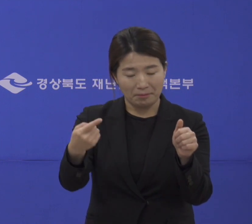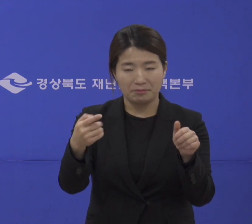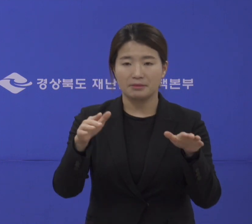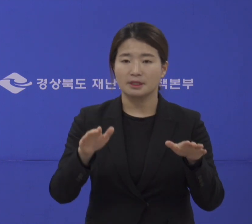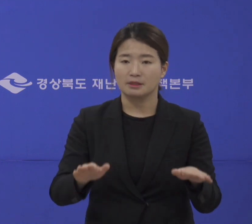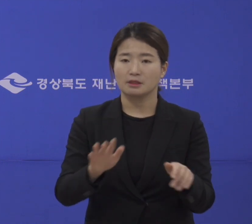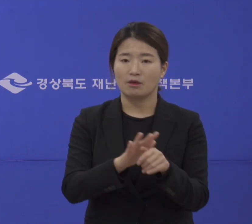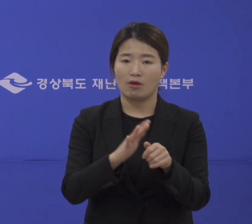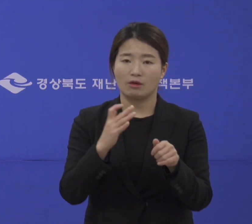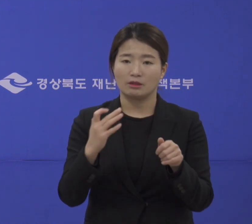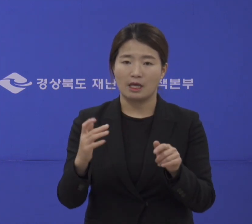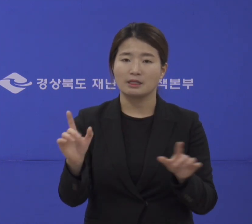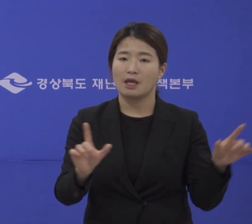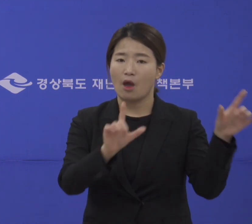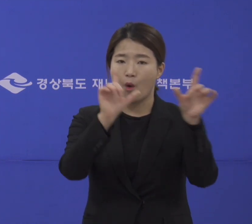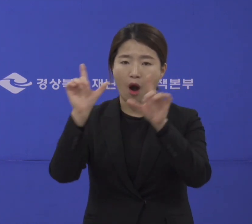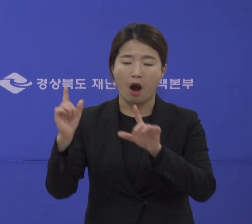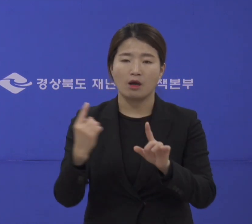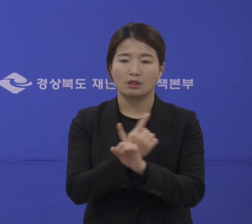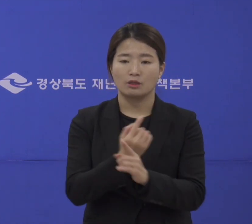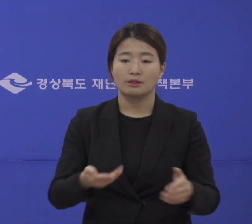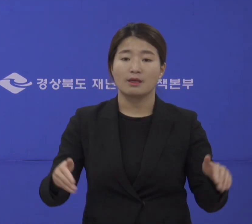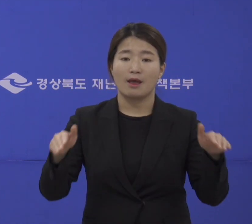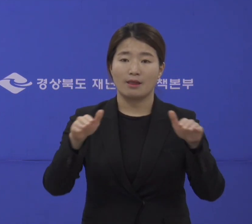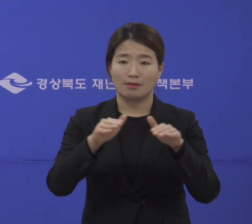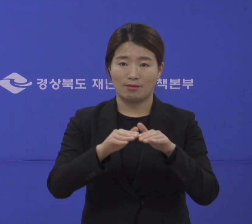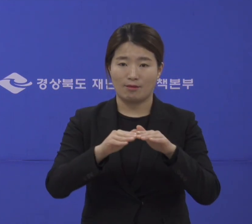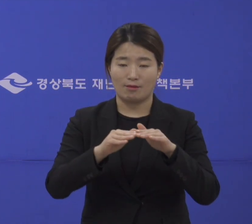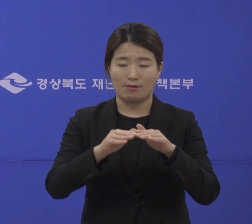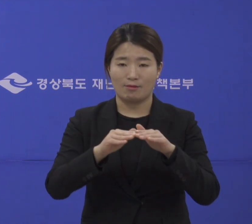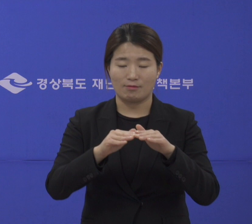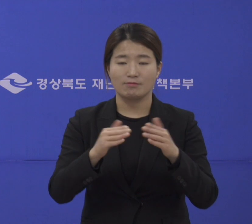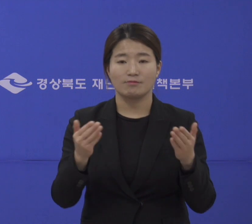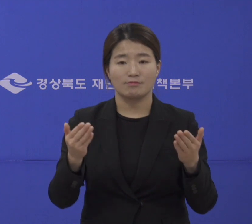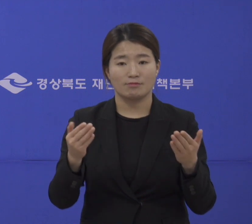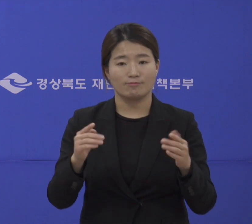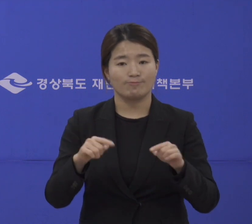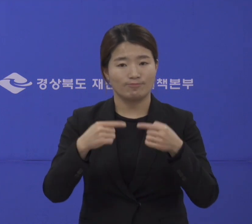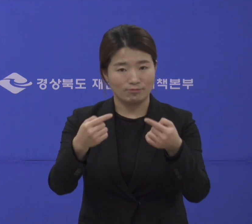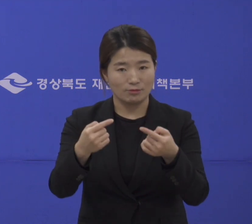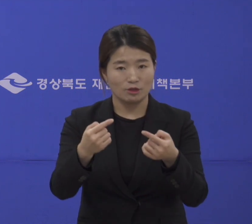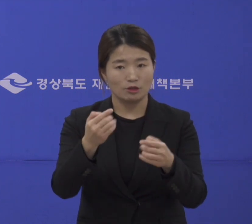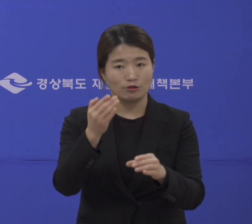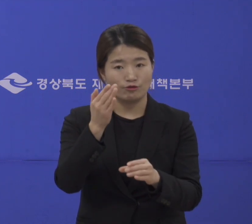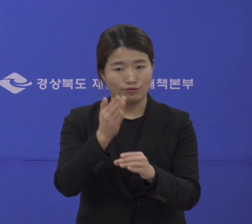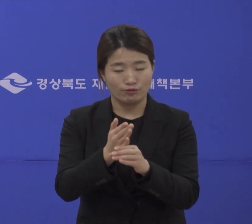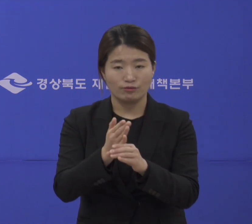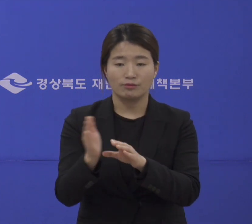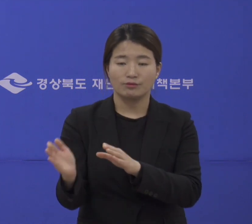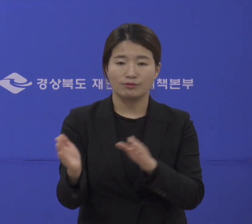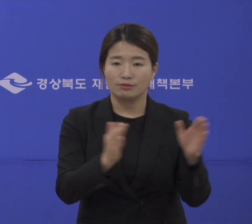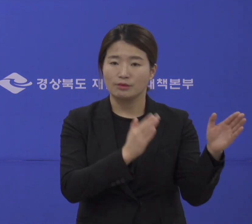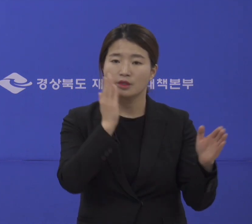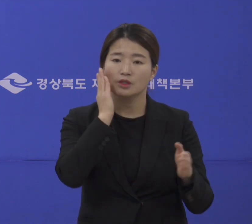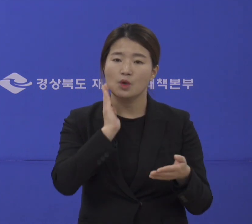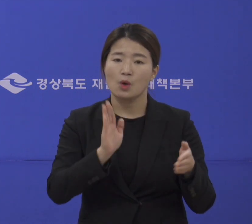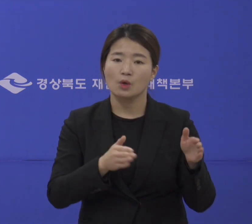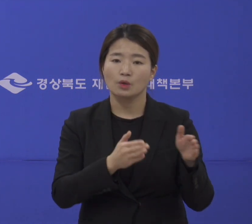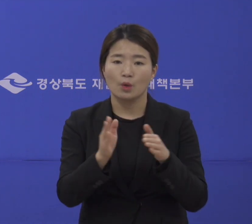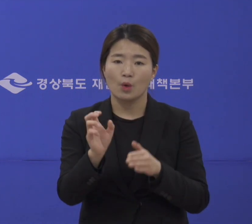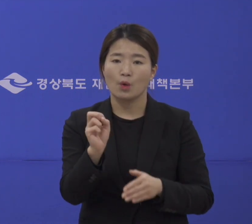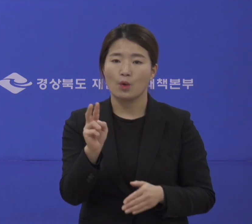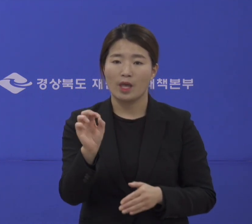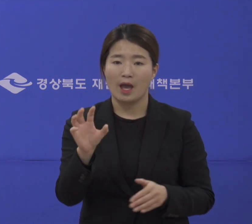지금 경산 생활치료센터에 입소해 가 있고요. 청도에 또